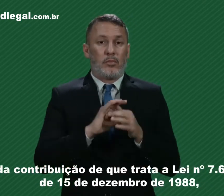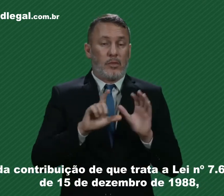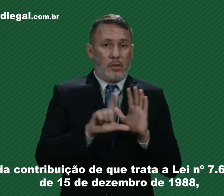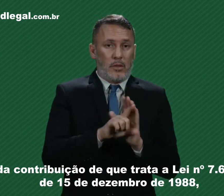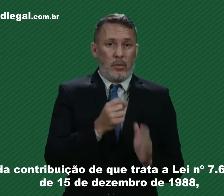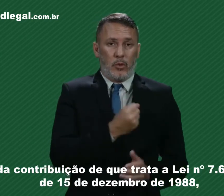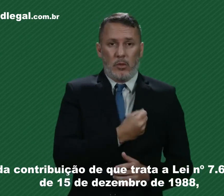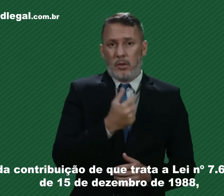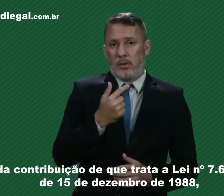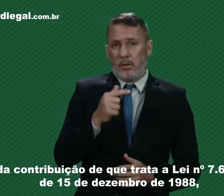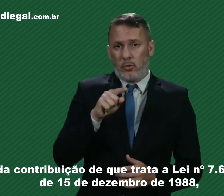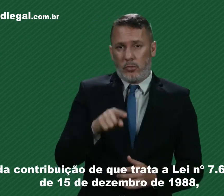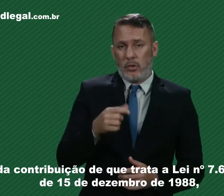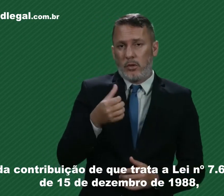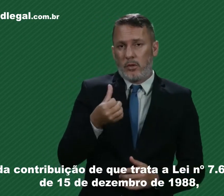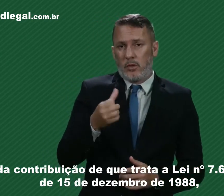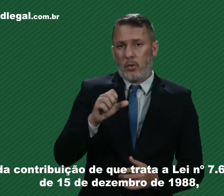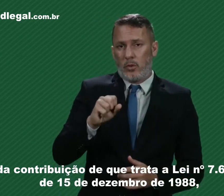Lei nº